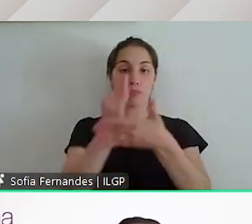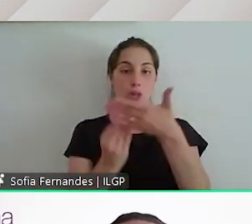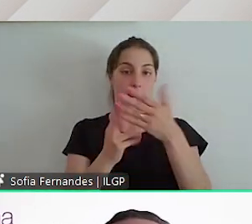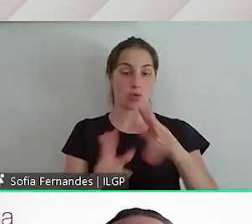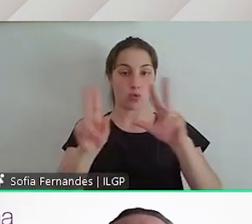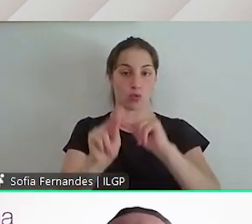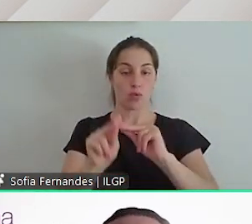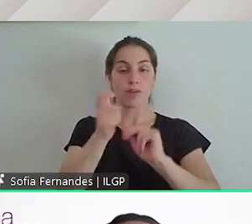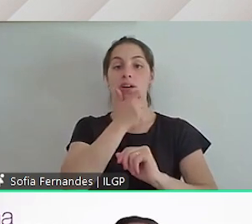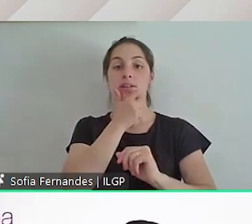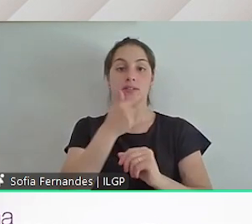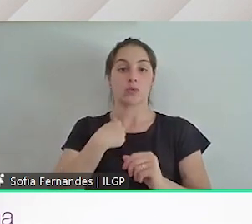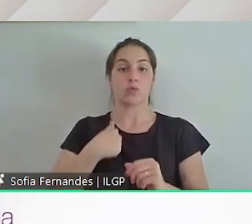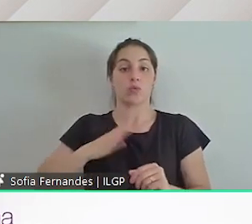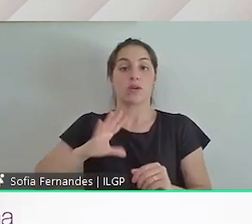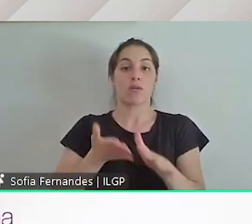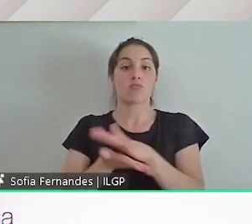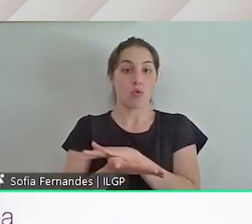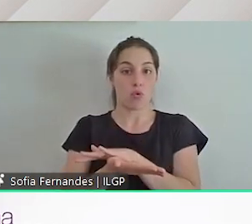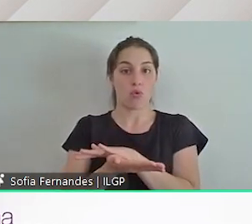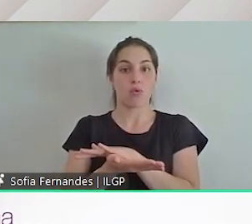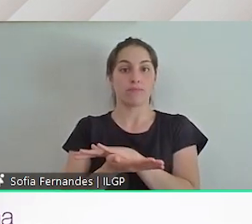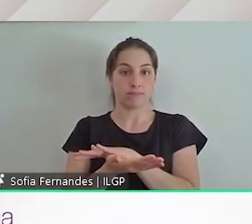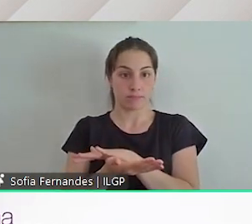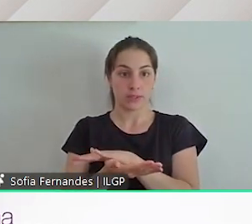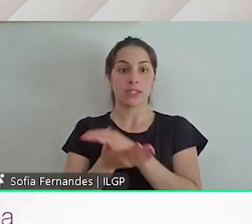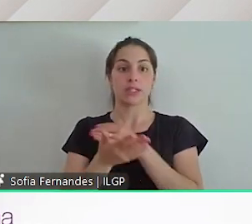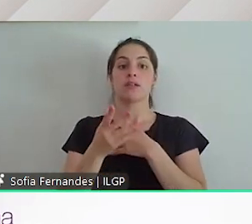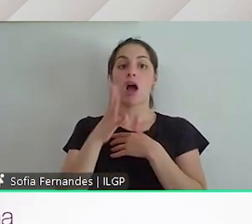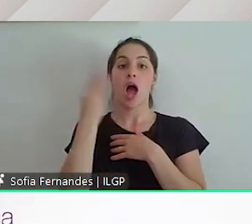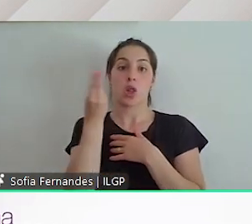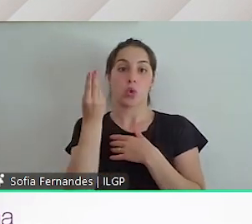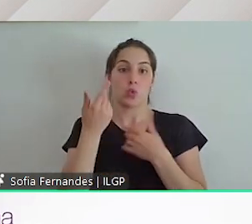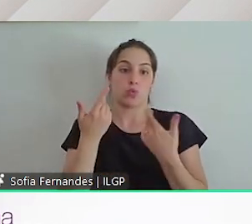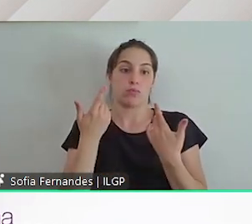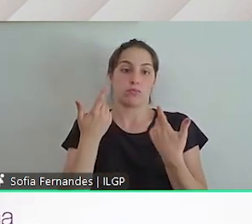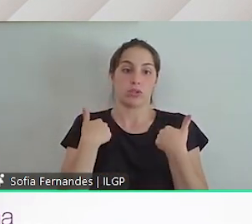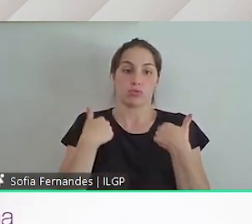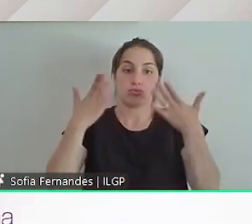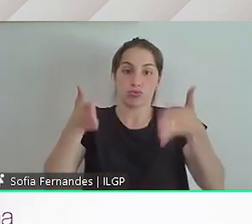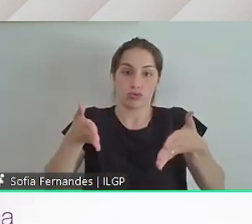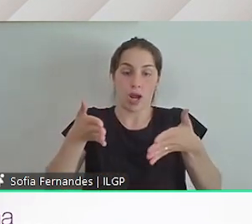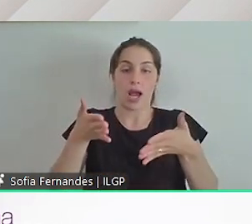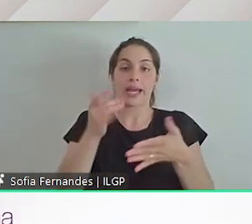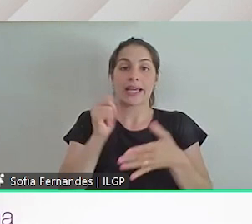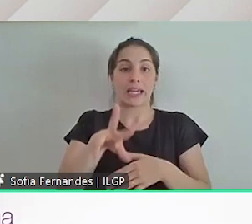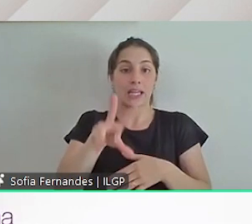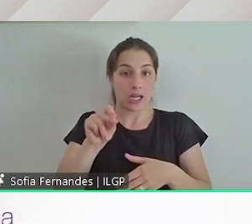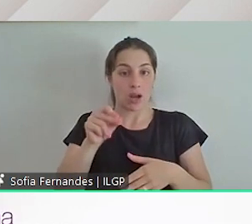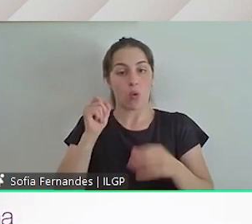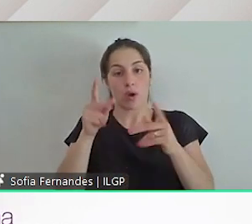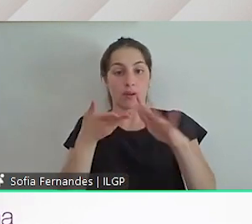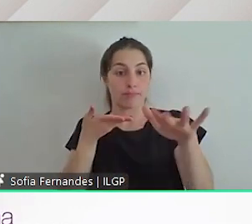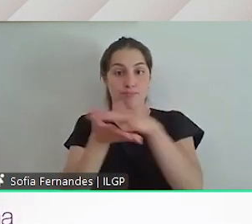quem se quer tornar membro da rede INA Alumni. São elas a cidadania e participação,